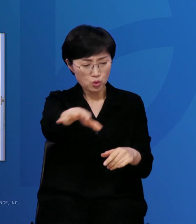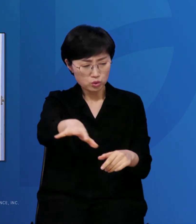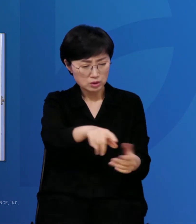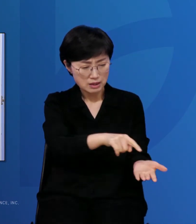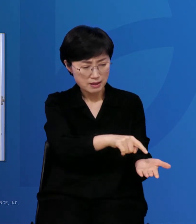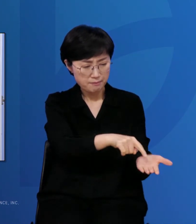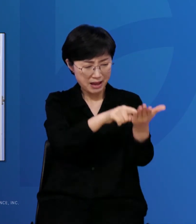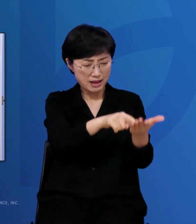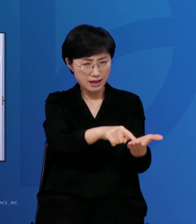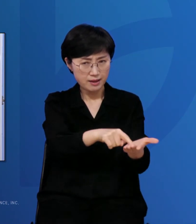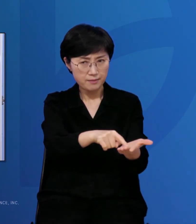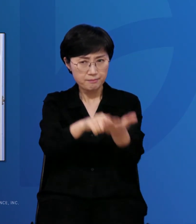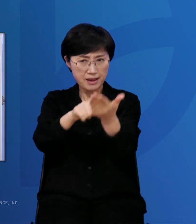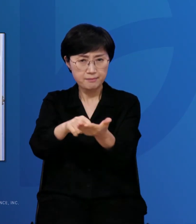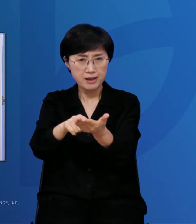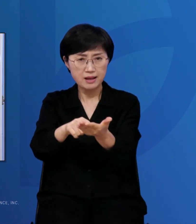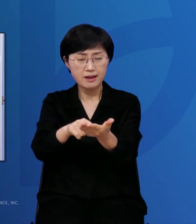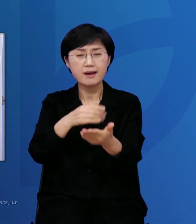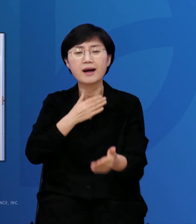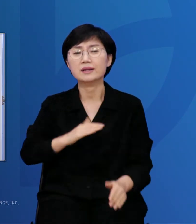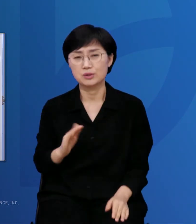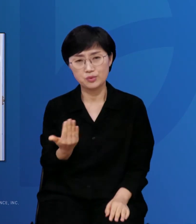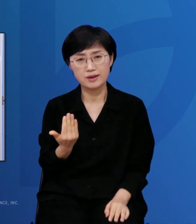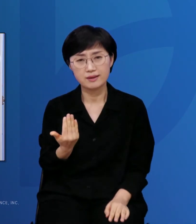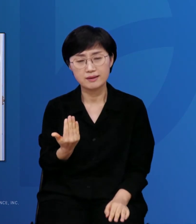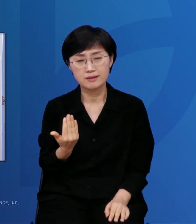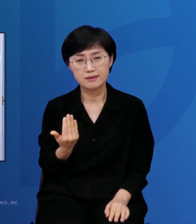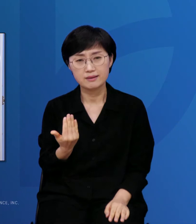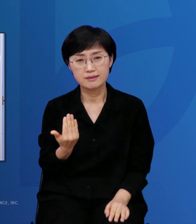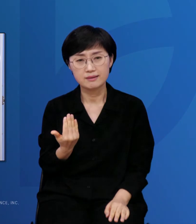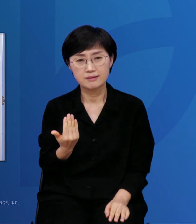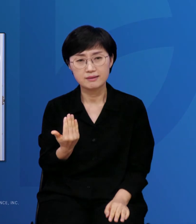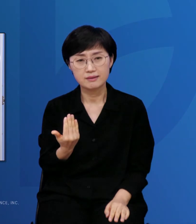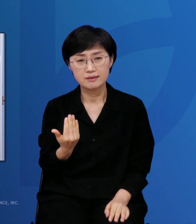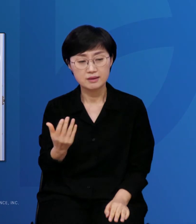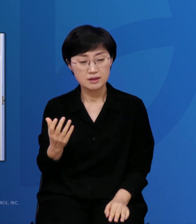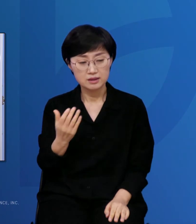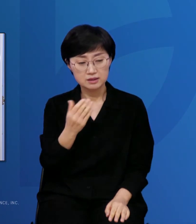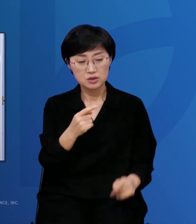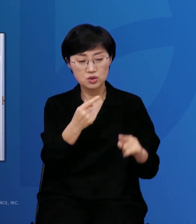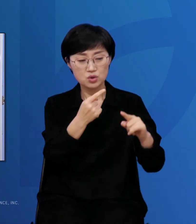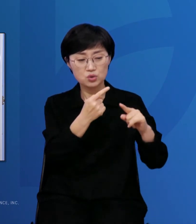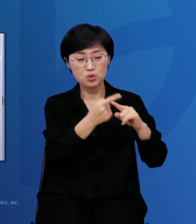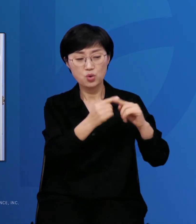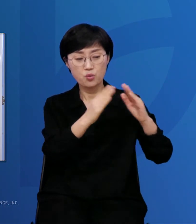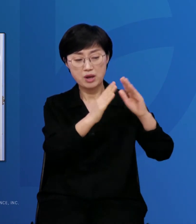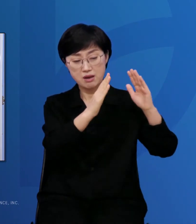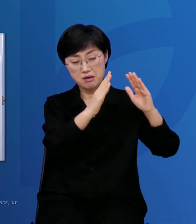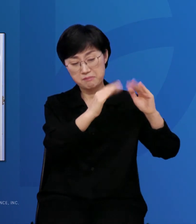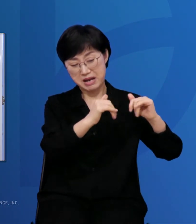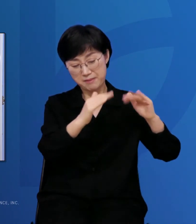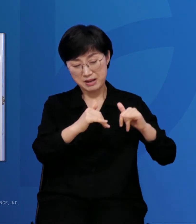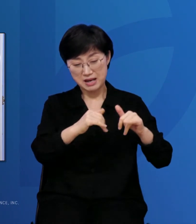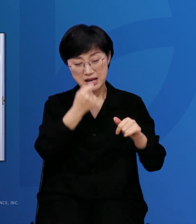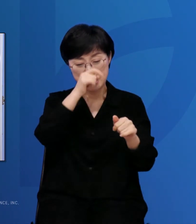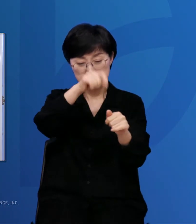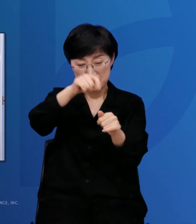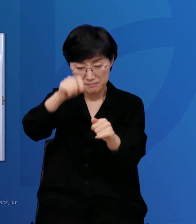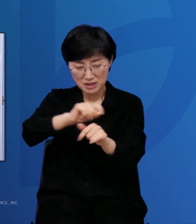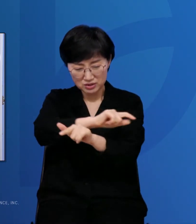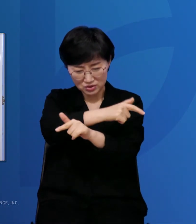이시가 성전 중심으로 출来很多的事情,很多的试探. 예, 결국은 이 성전을 무너뜨리게 되고 뭐 핍박이 일어나고 있다는